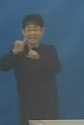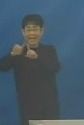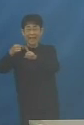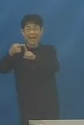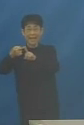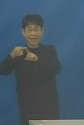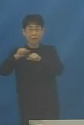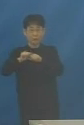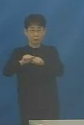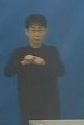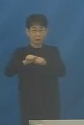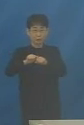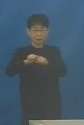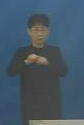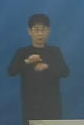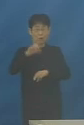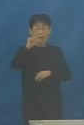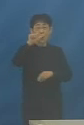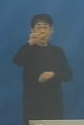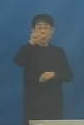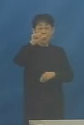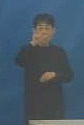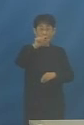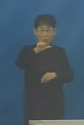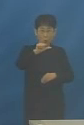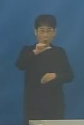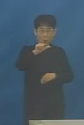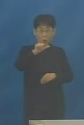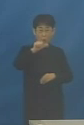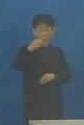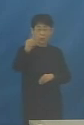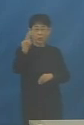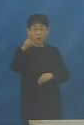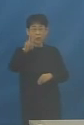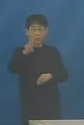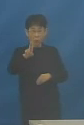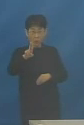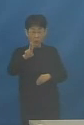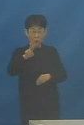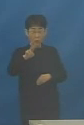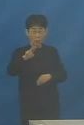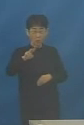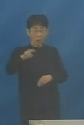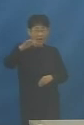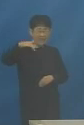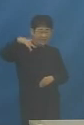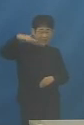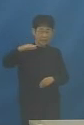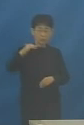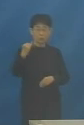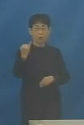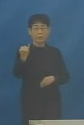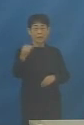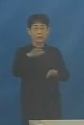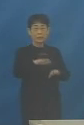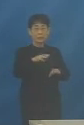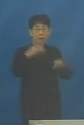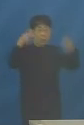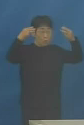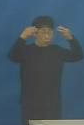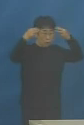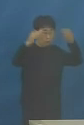熱子さんというふうにあのいうあの方がですね琴浦町の方に今あのまあ移住されておられまし